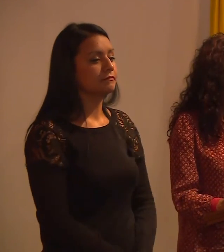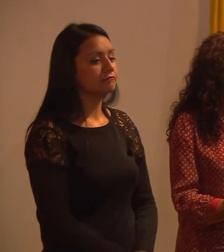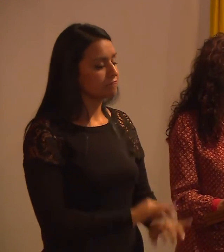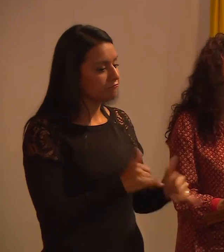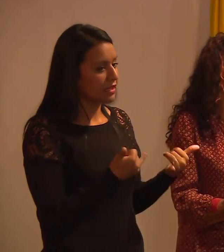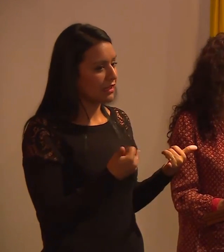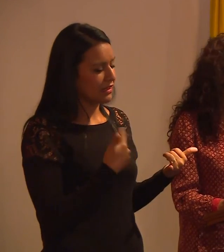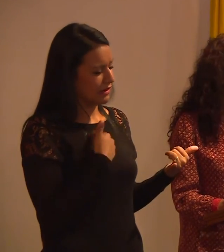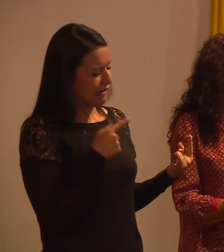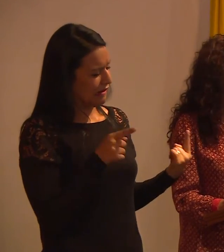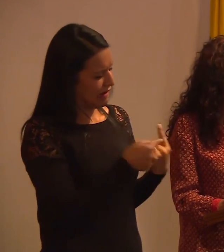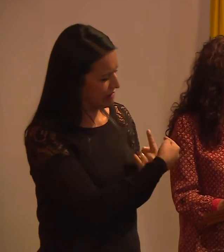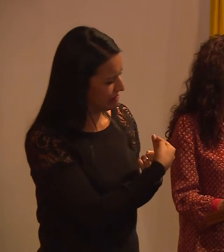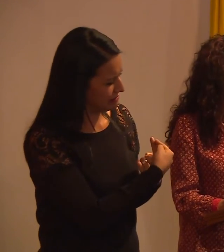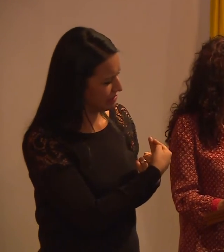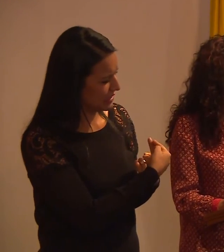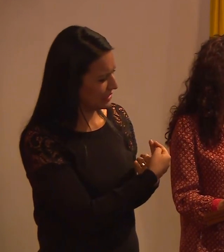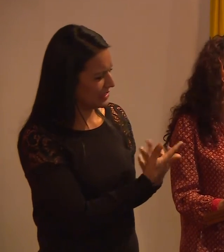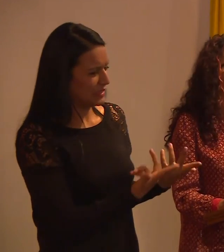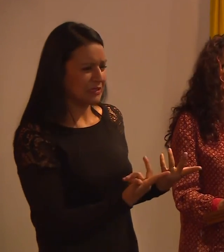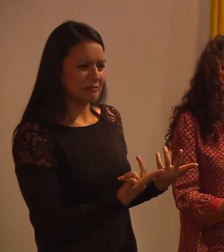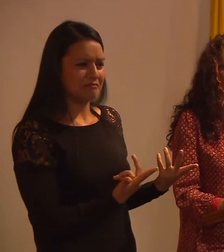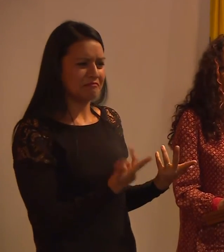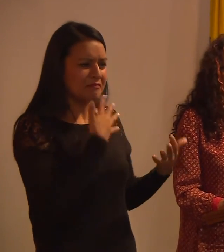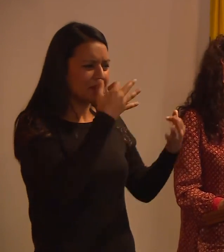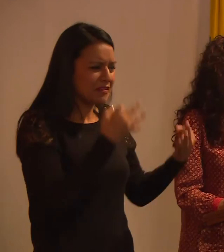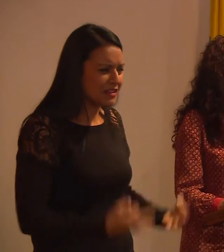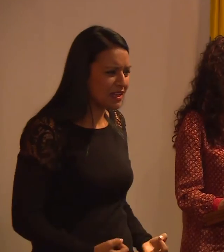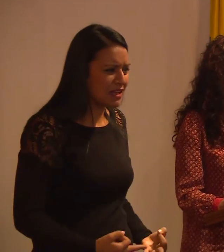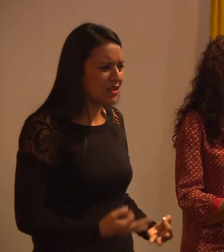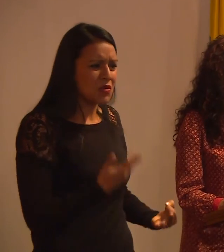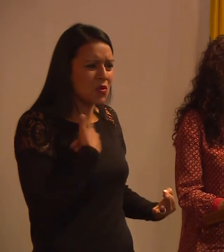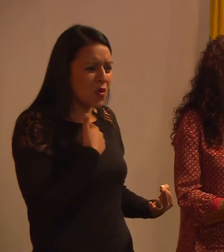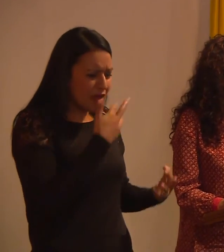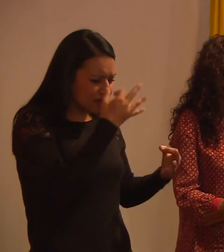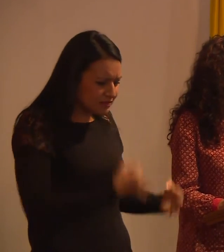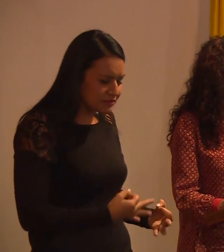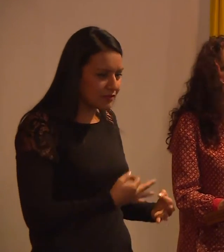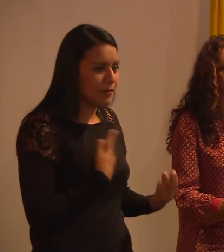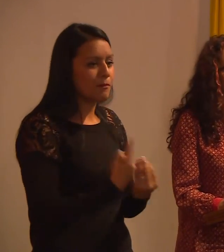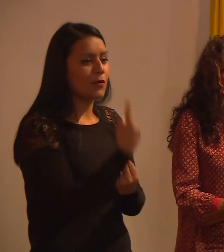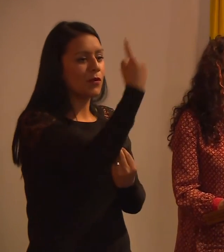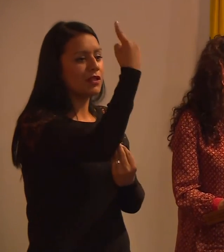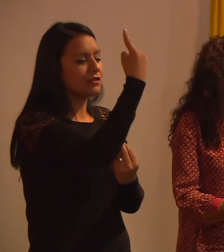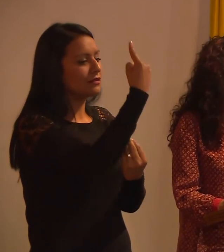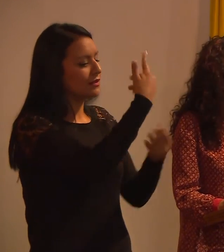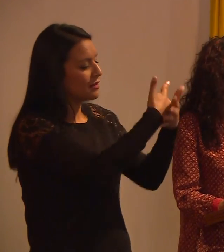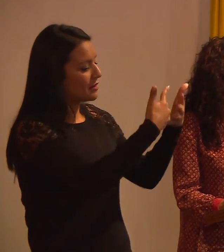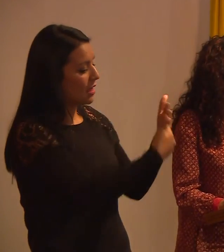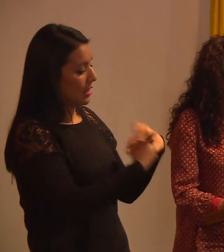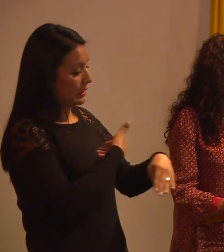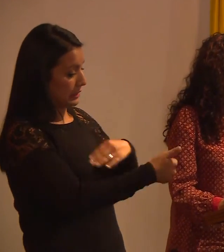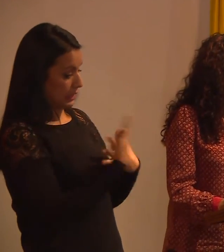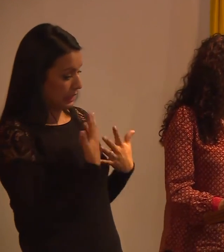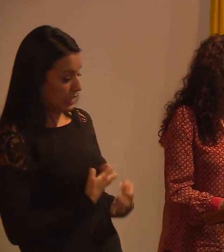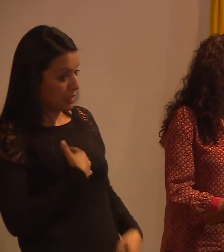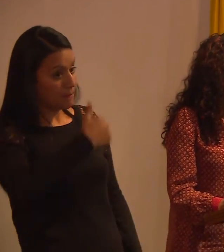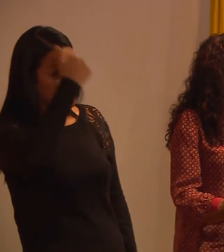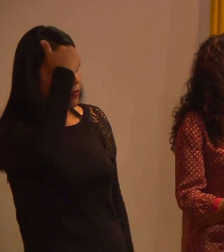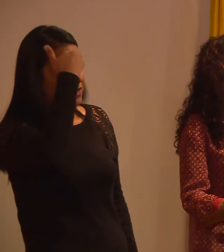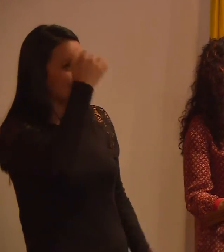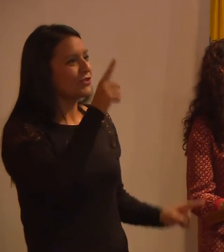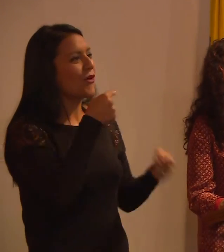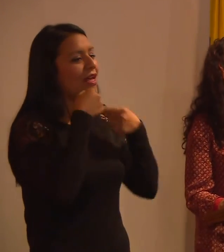una paradoja. Yo misma escribí sobre las políticas educativas, quieren maestros.